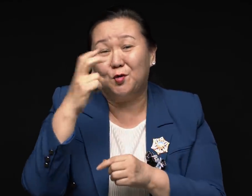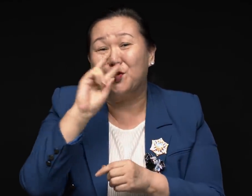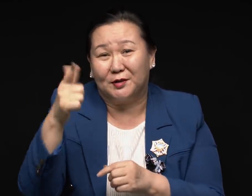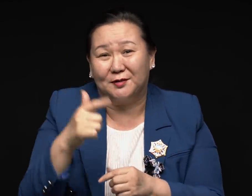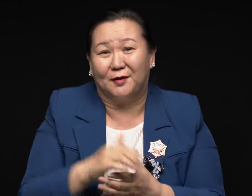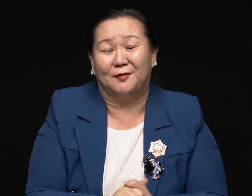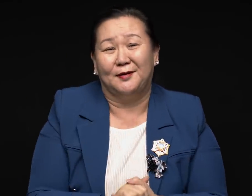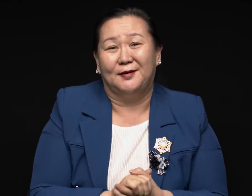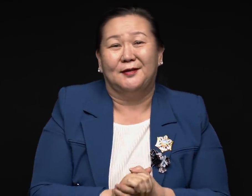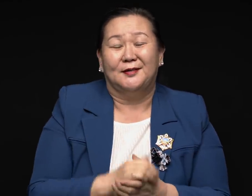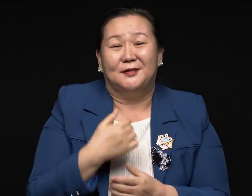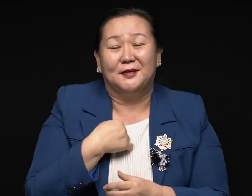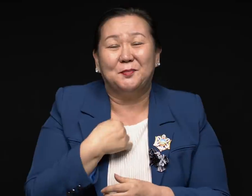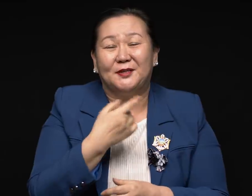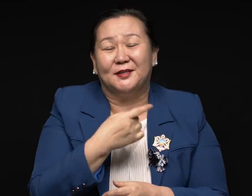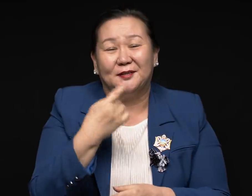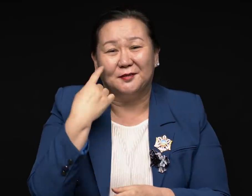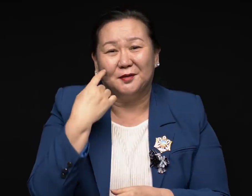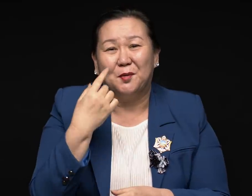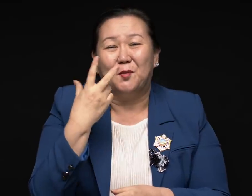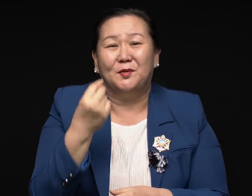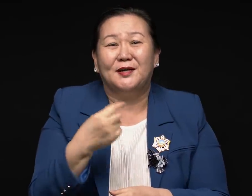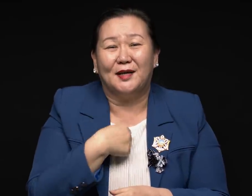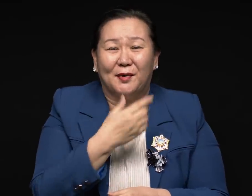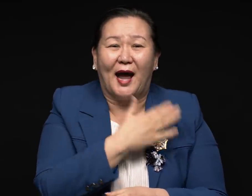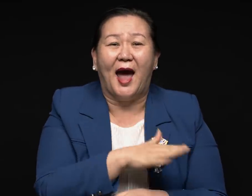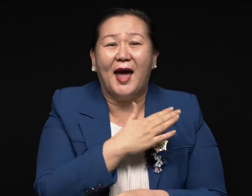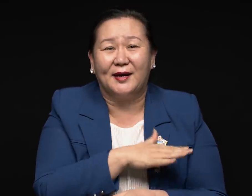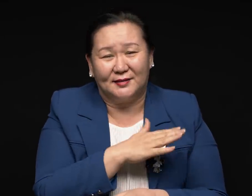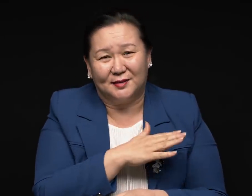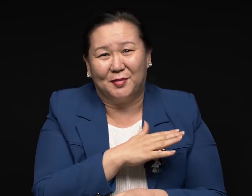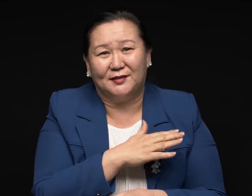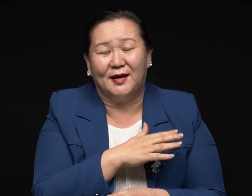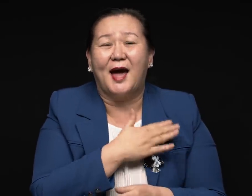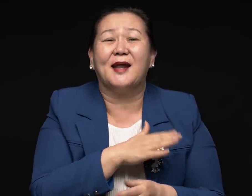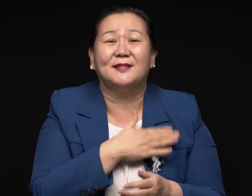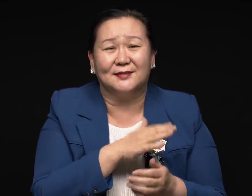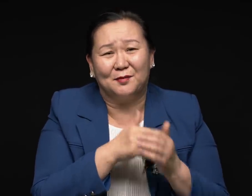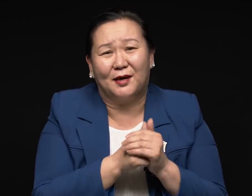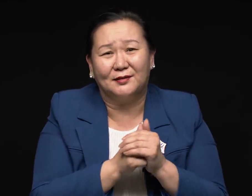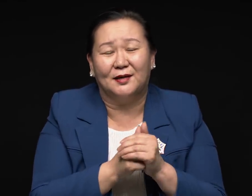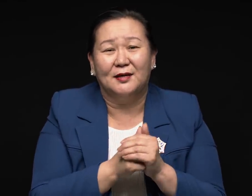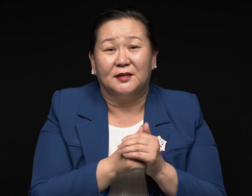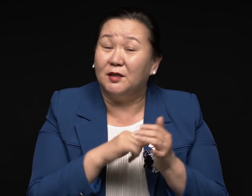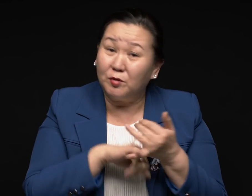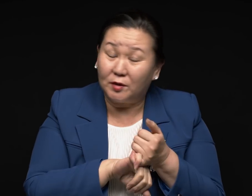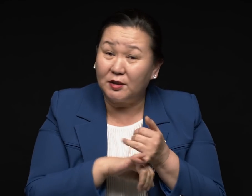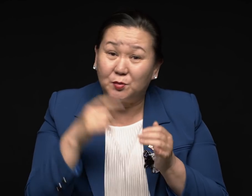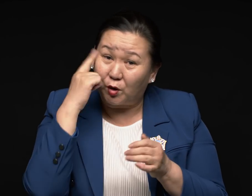хүн үг бүтсэн баг. Тэгээд би тэрэнд эцэнэ үнэхээр намайг хайр гэж байгаа юм багтаа, хайрлж байгаа юм багтаа. Гэр бүл болё гэж